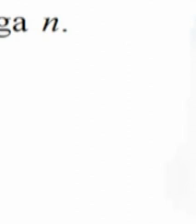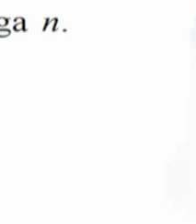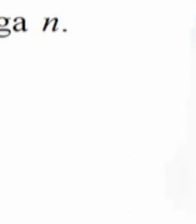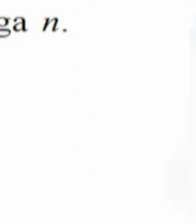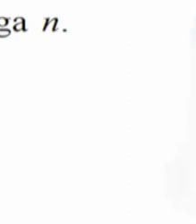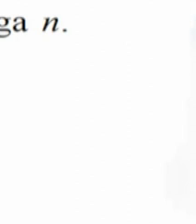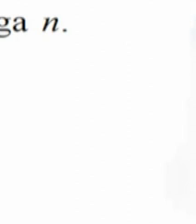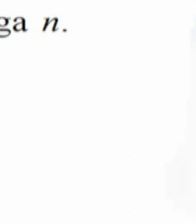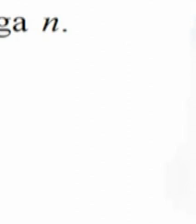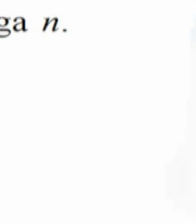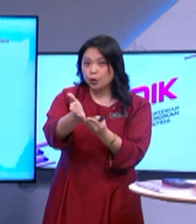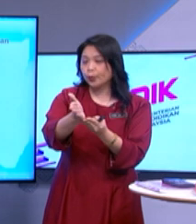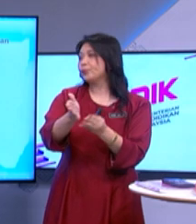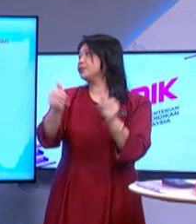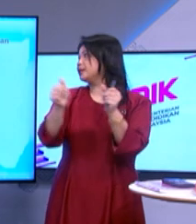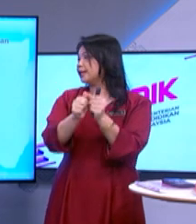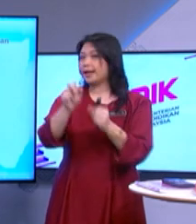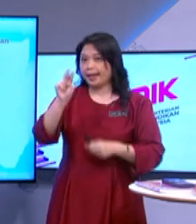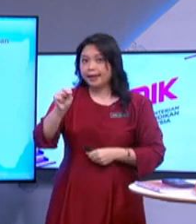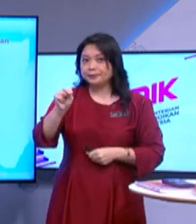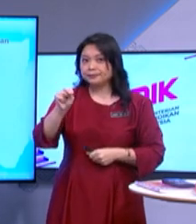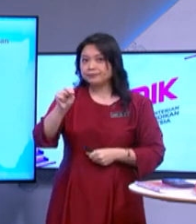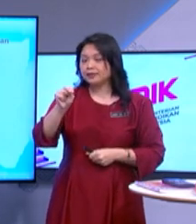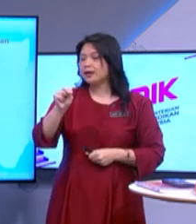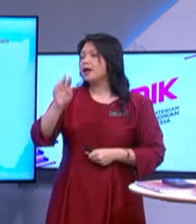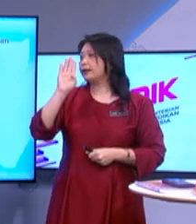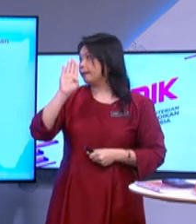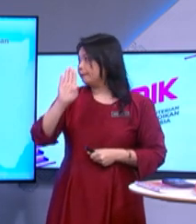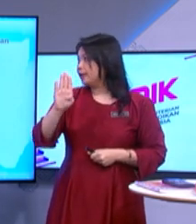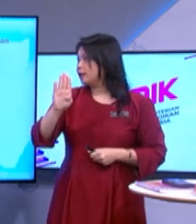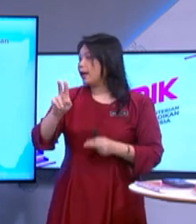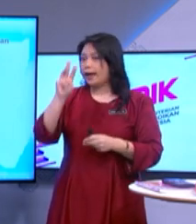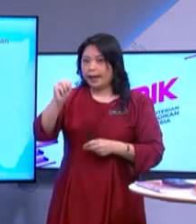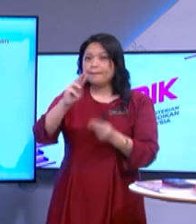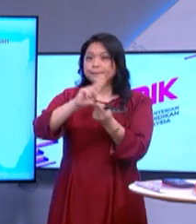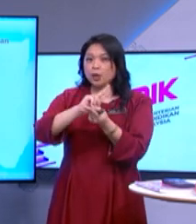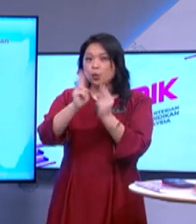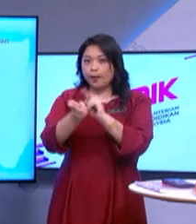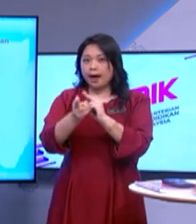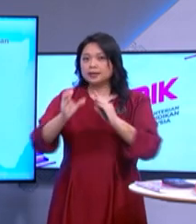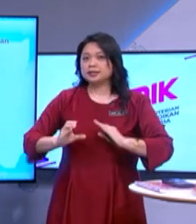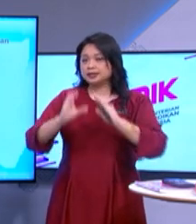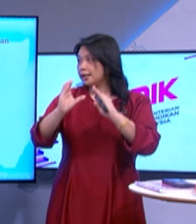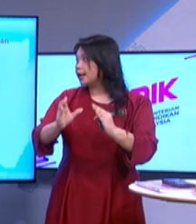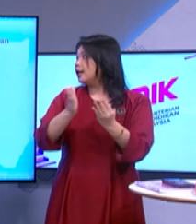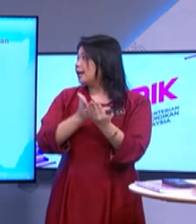secara langsung dengan n kek bin2 ubah secara